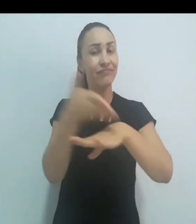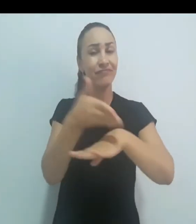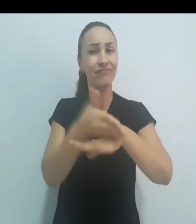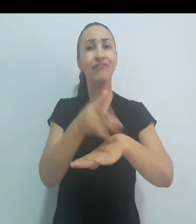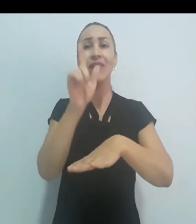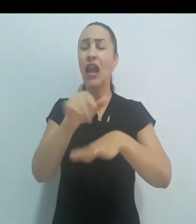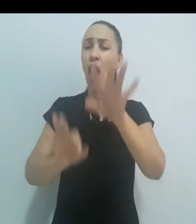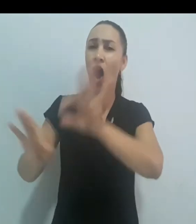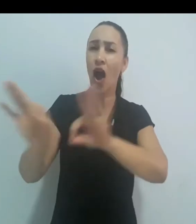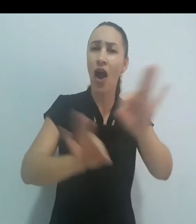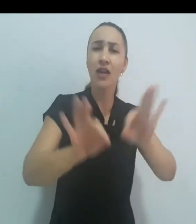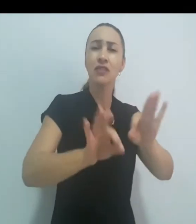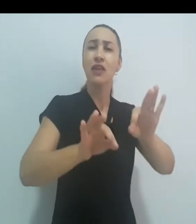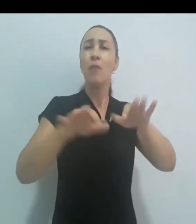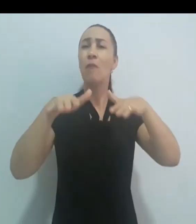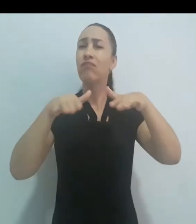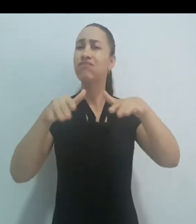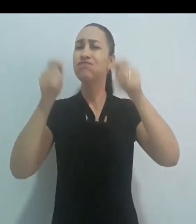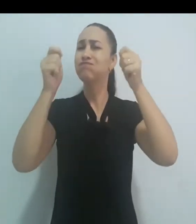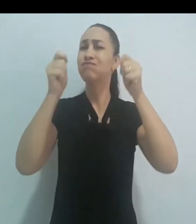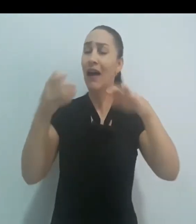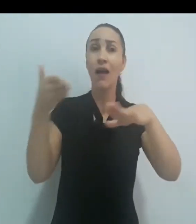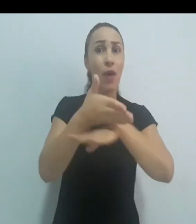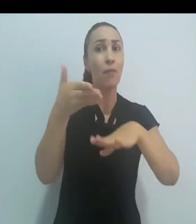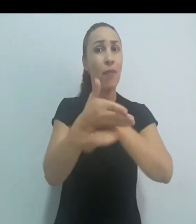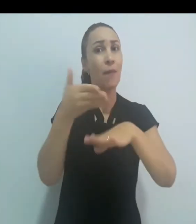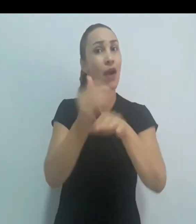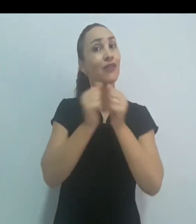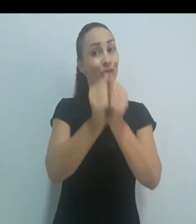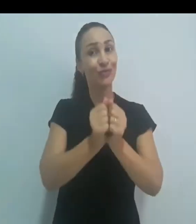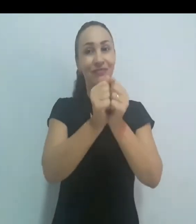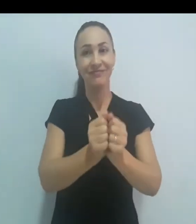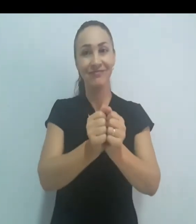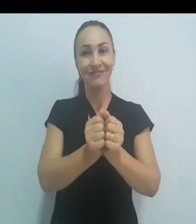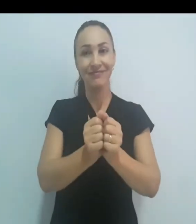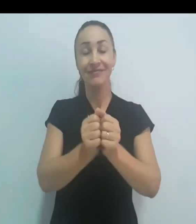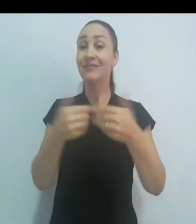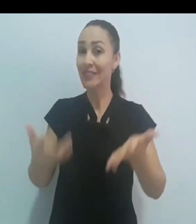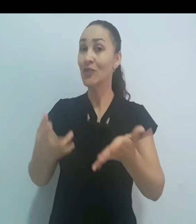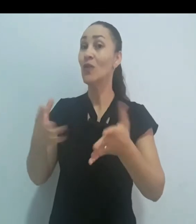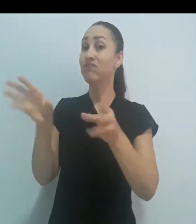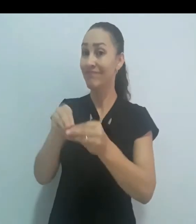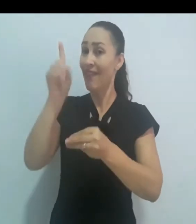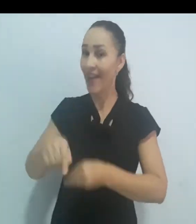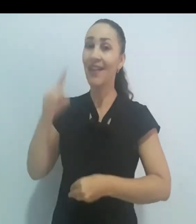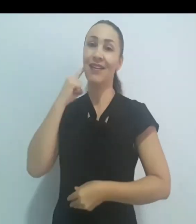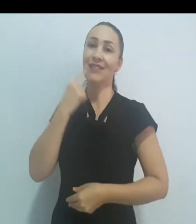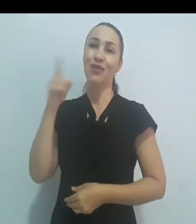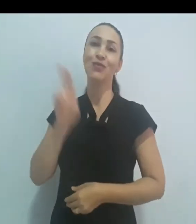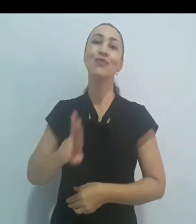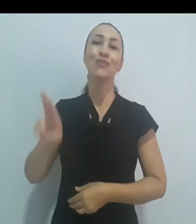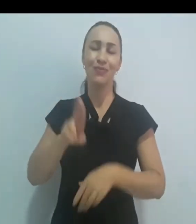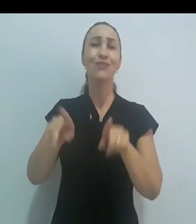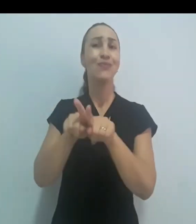frequenta, né, as organizações, as manifestações da comunidade surda. Então é também literatura surda. Então a